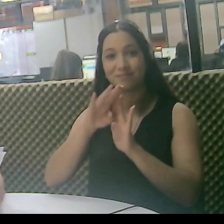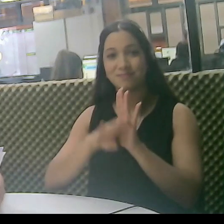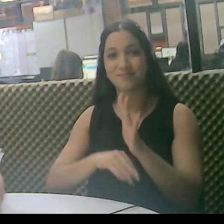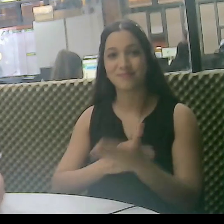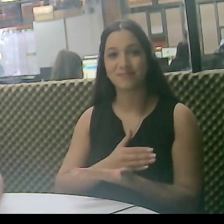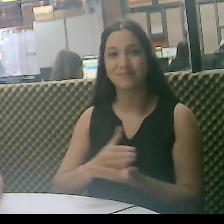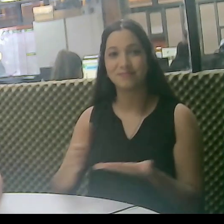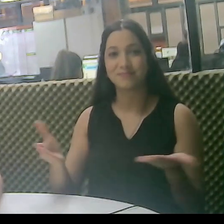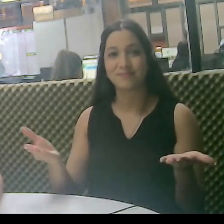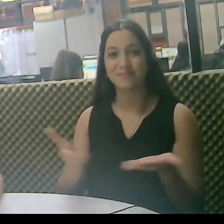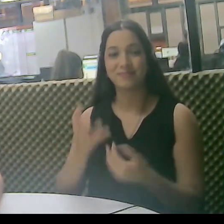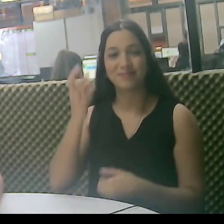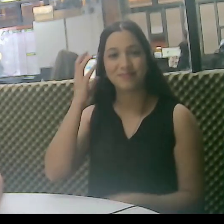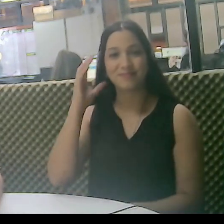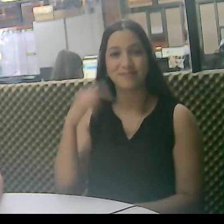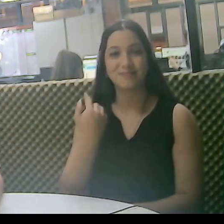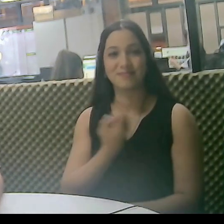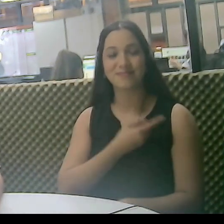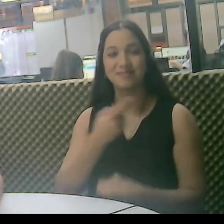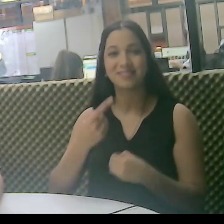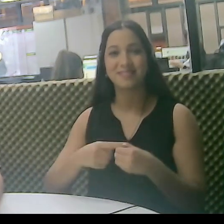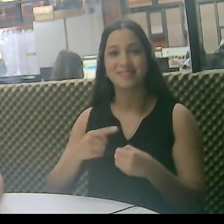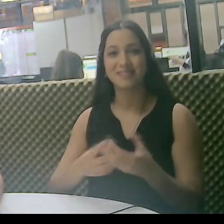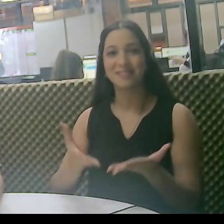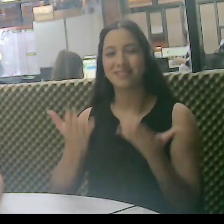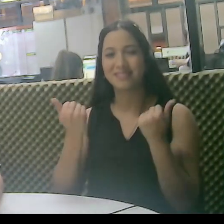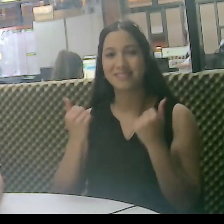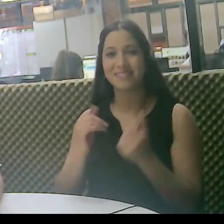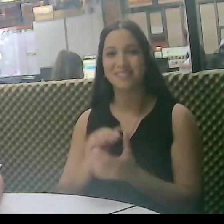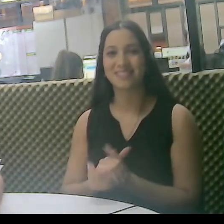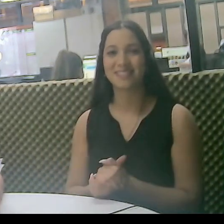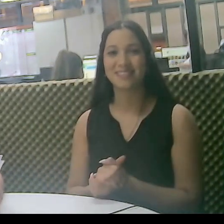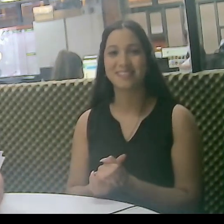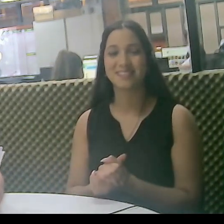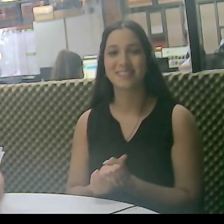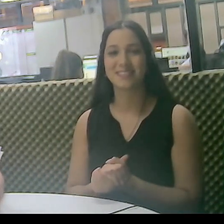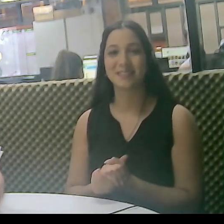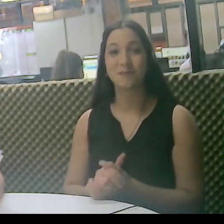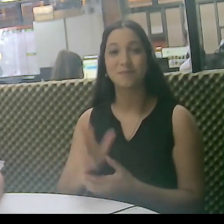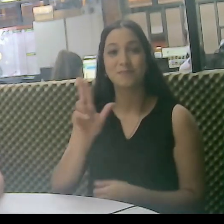notícias a partir de agora na Rádio Nossa Cidade. Vem com a gente!